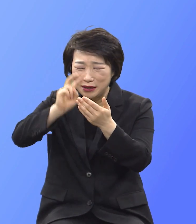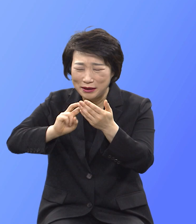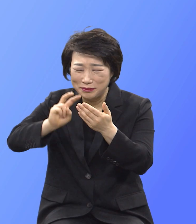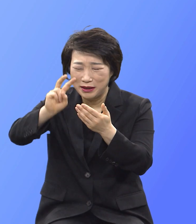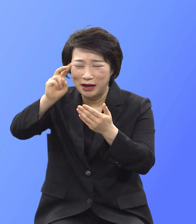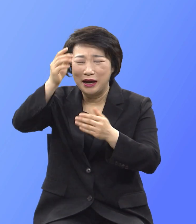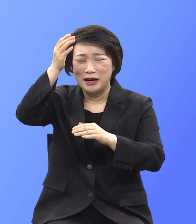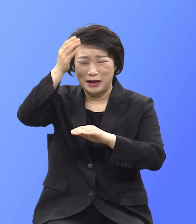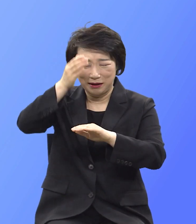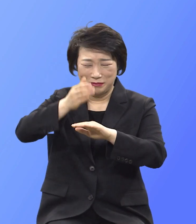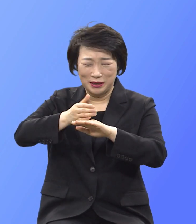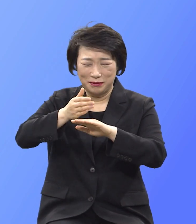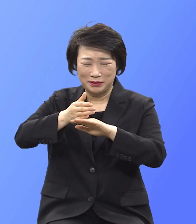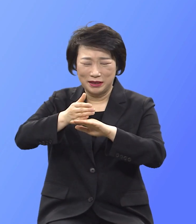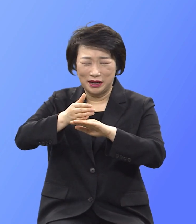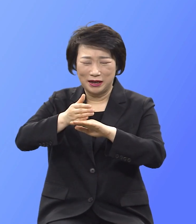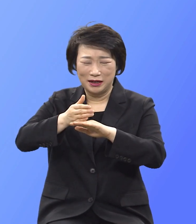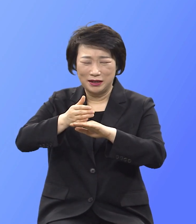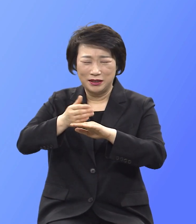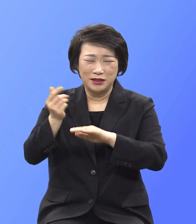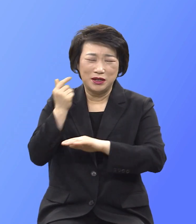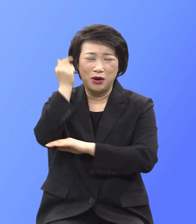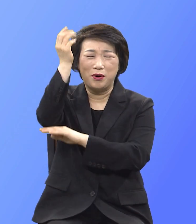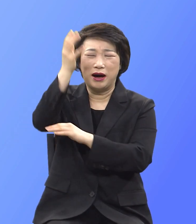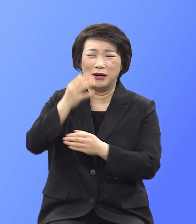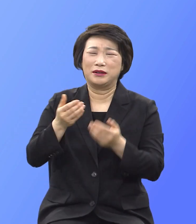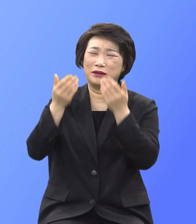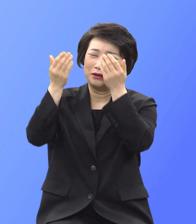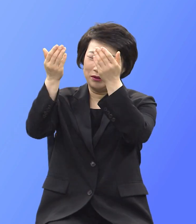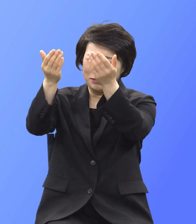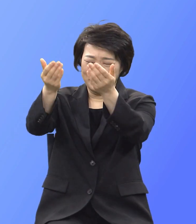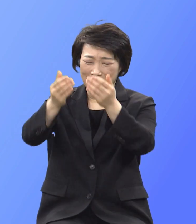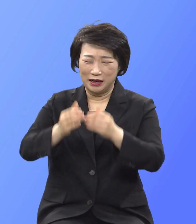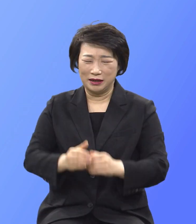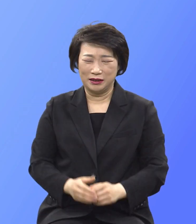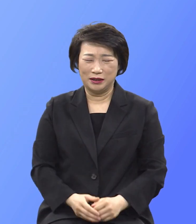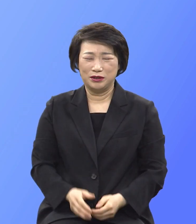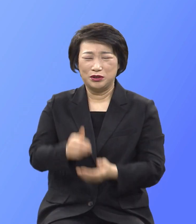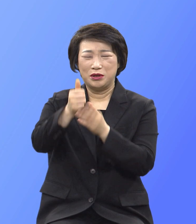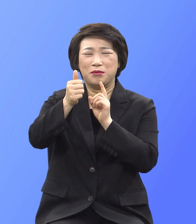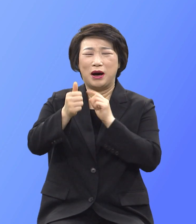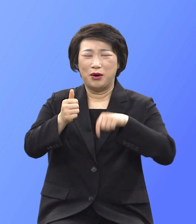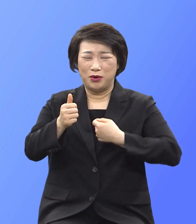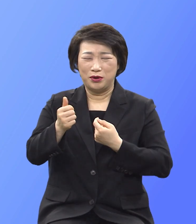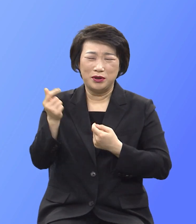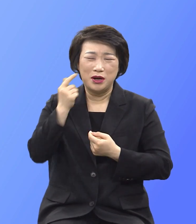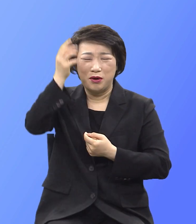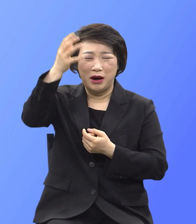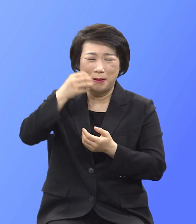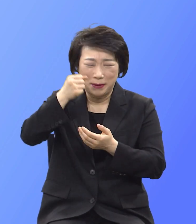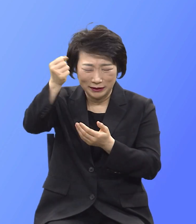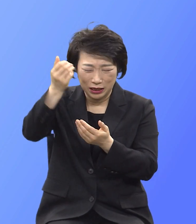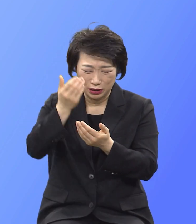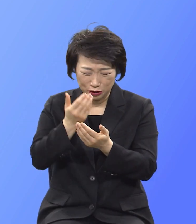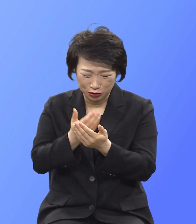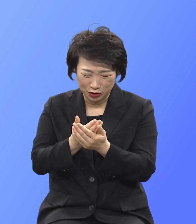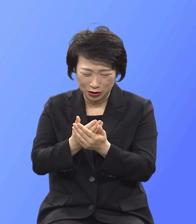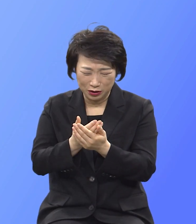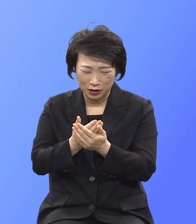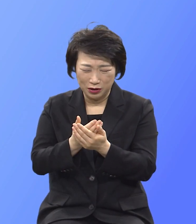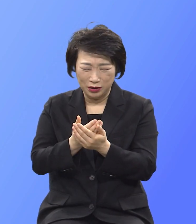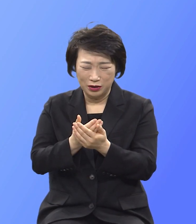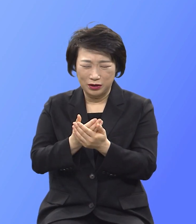찬양합니다. 감사합니다. 영광 돌립니다. 주만 홀로 영광